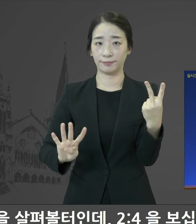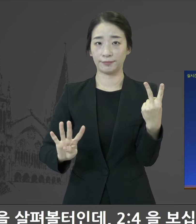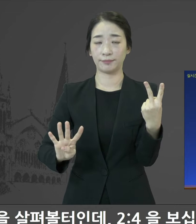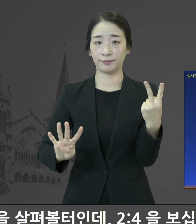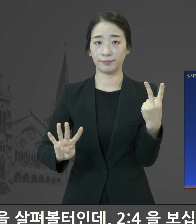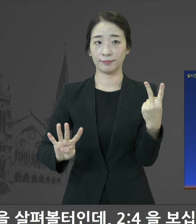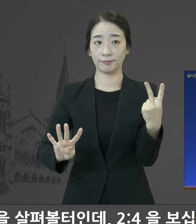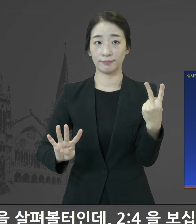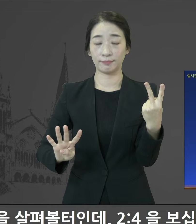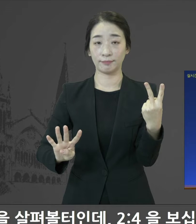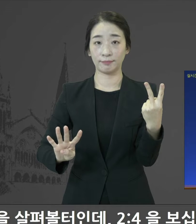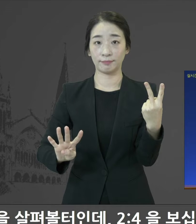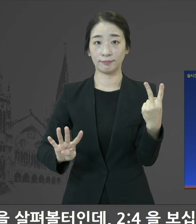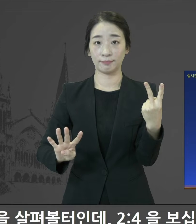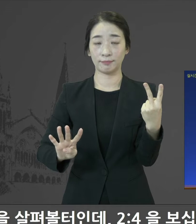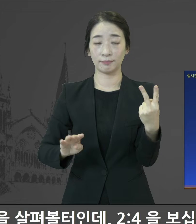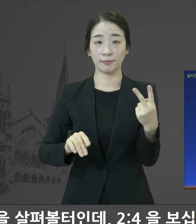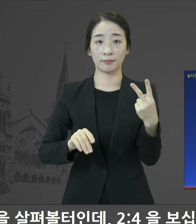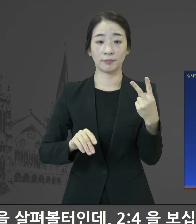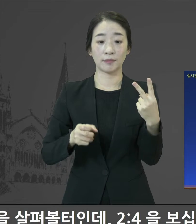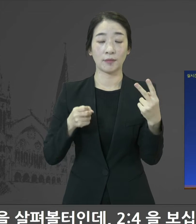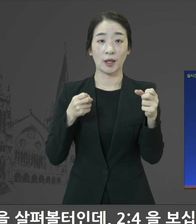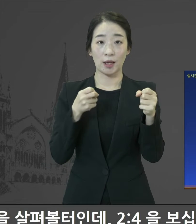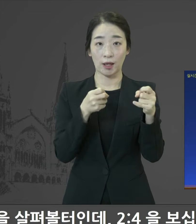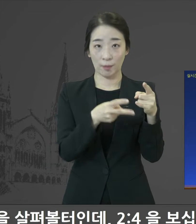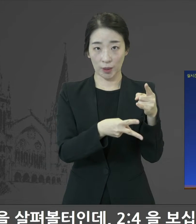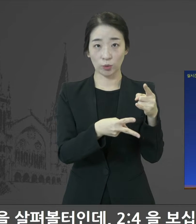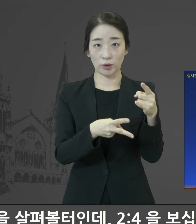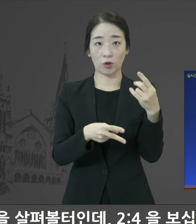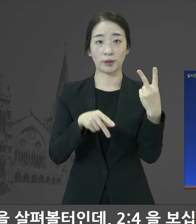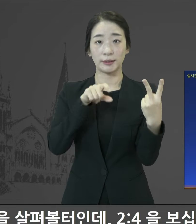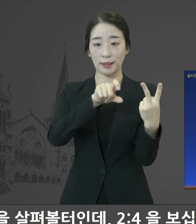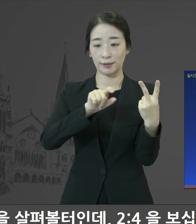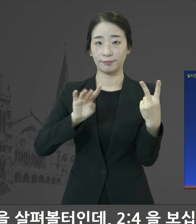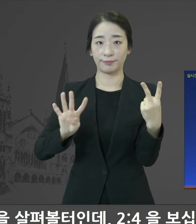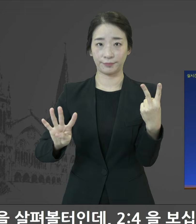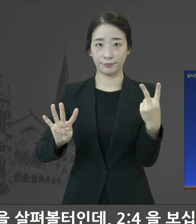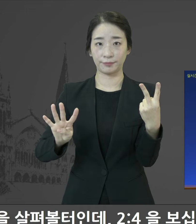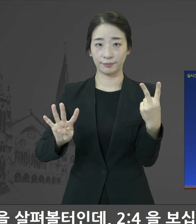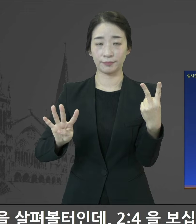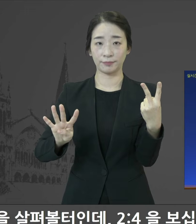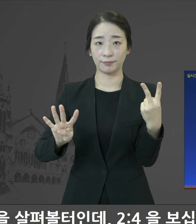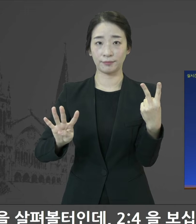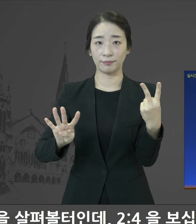찾으셨죠? 에베소서 2장 4절 대목이 무엇이냐면